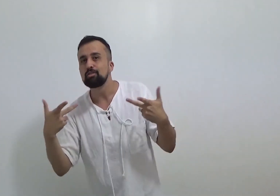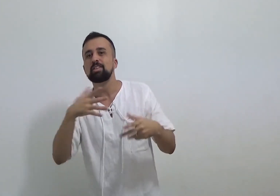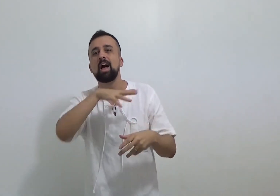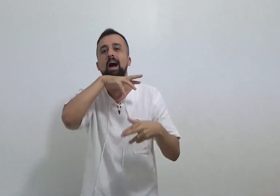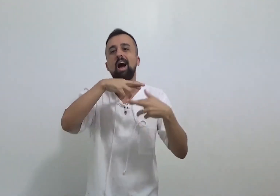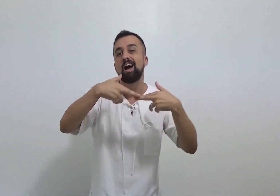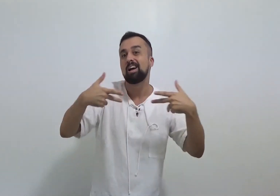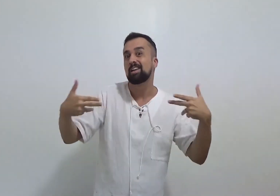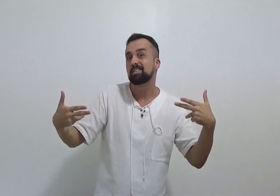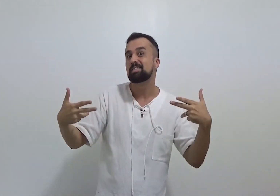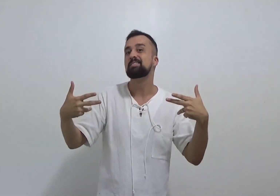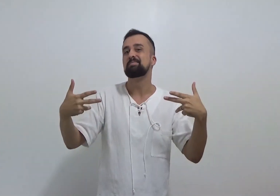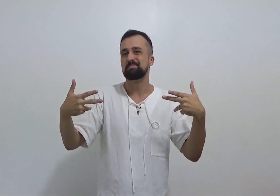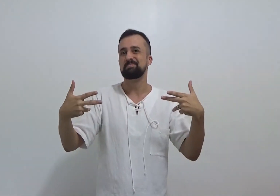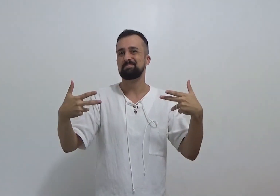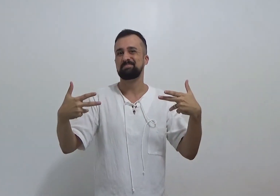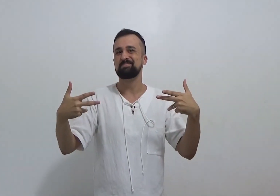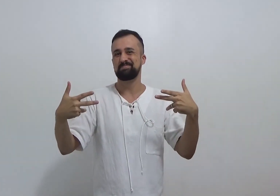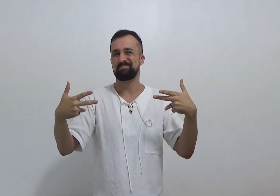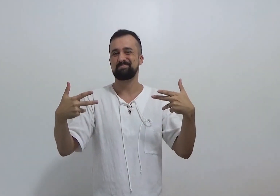para nome de locais, frutas,